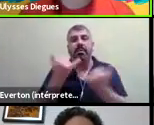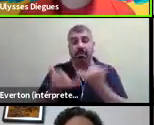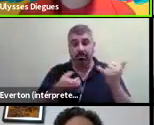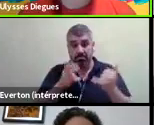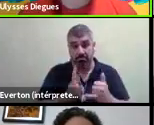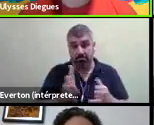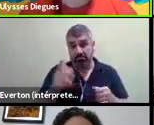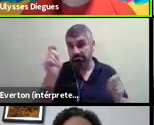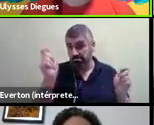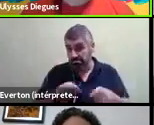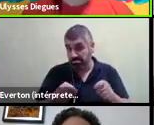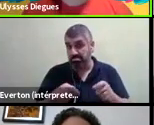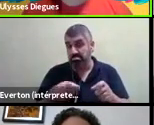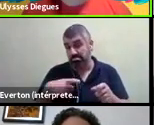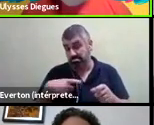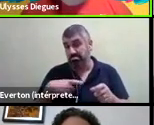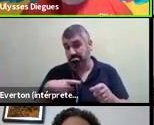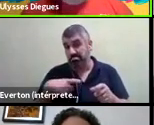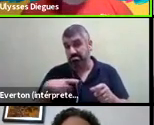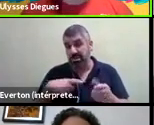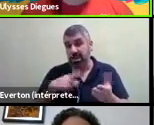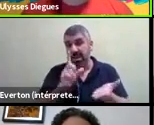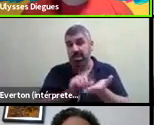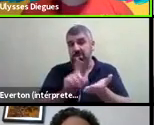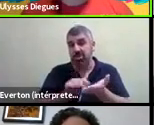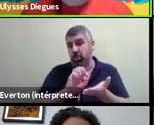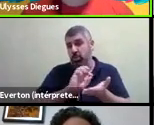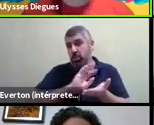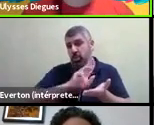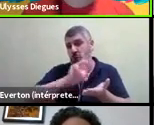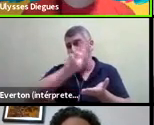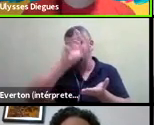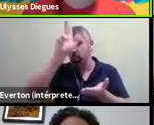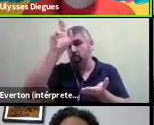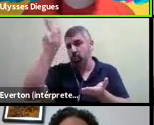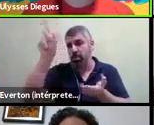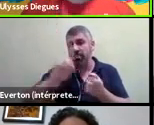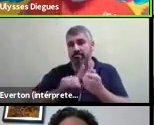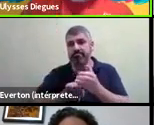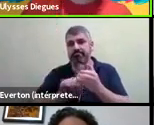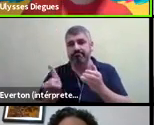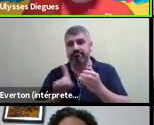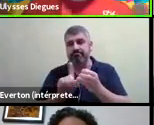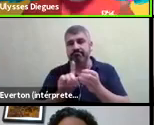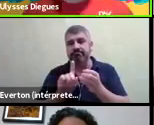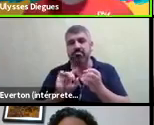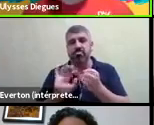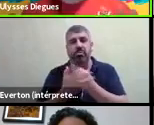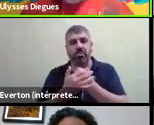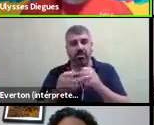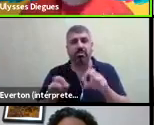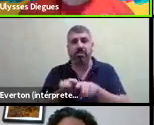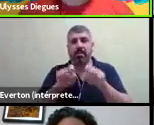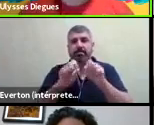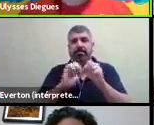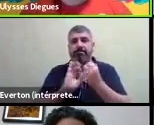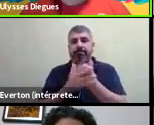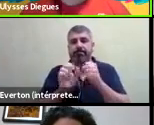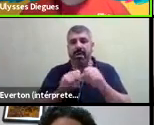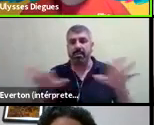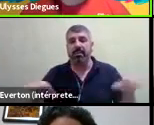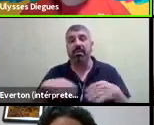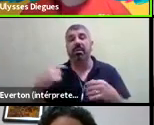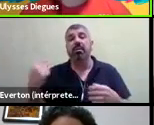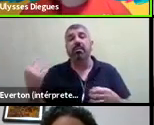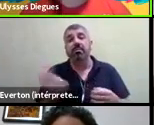sai aí com todos os artigos em tempos, né, de pandemia do que a gente está vivendo. E na semana que vem a gente vai